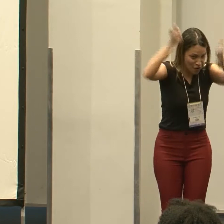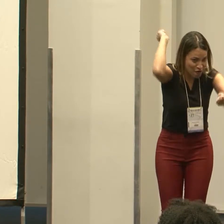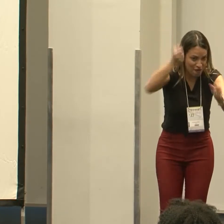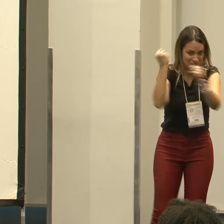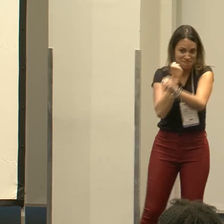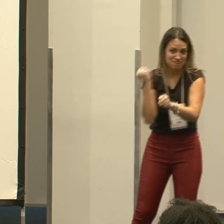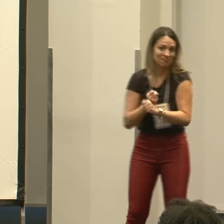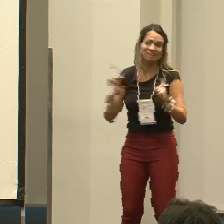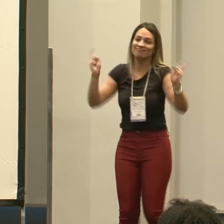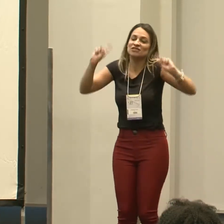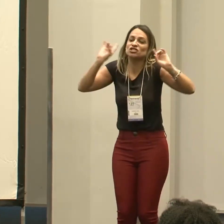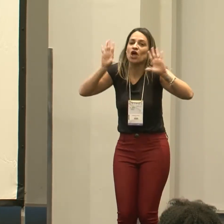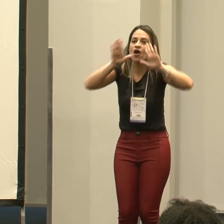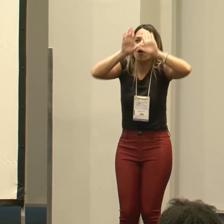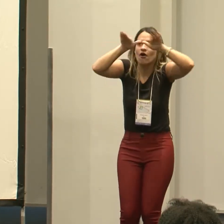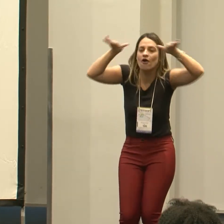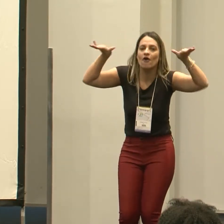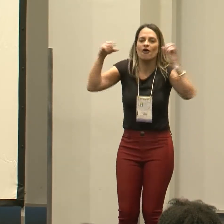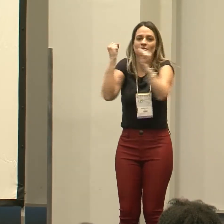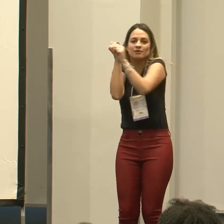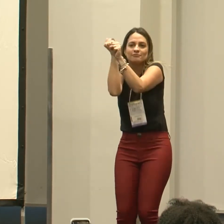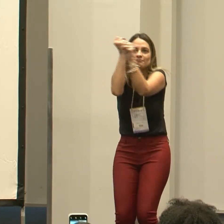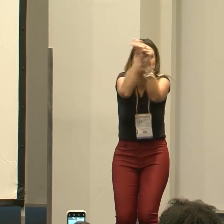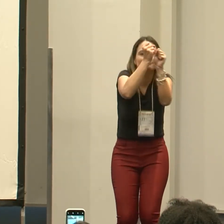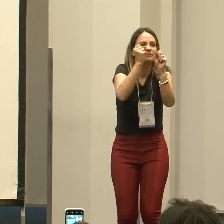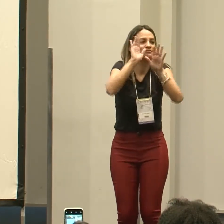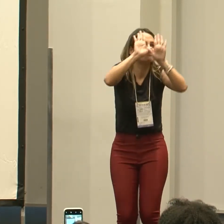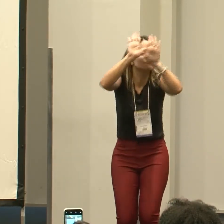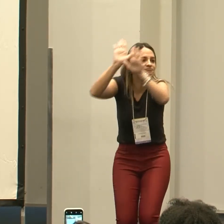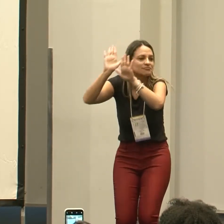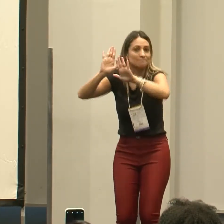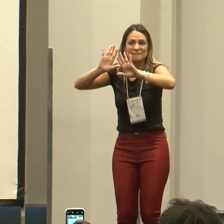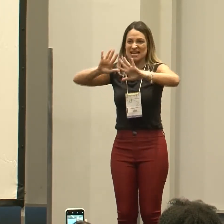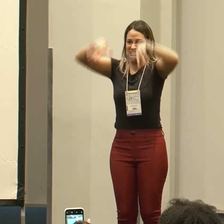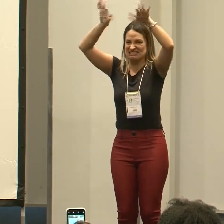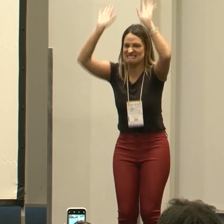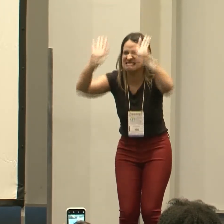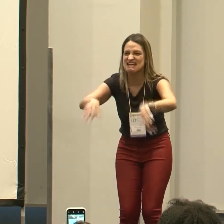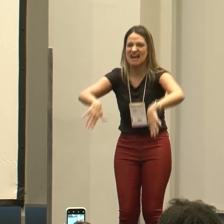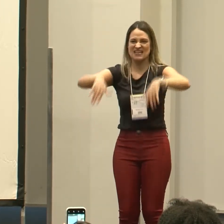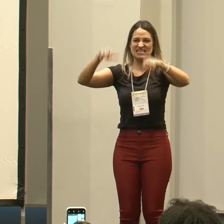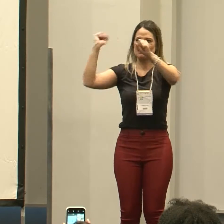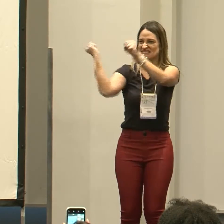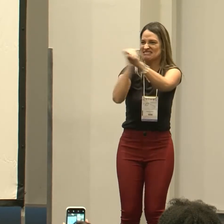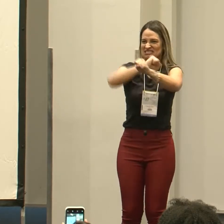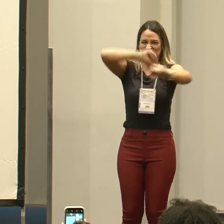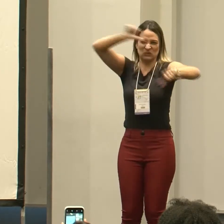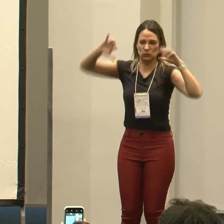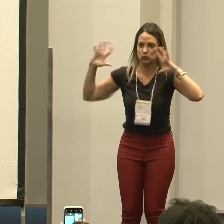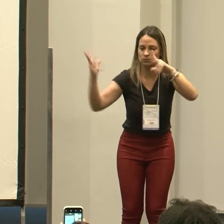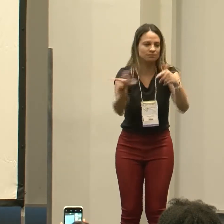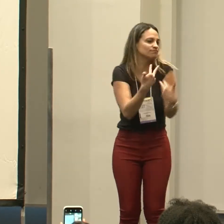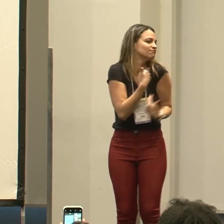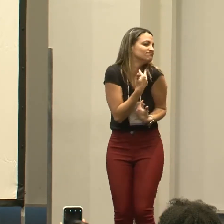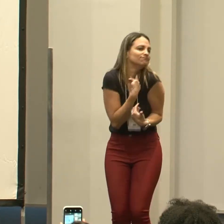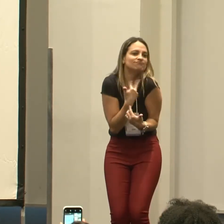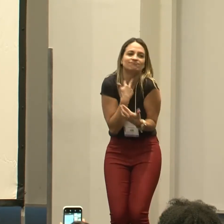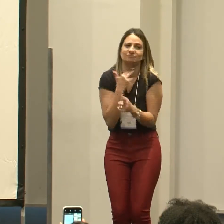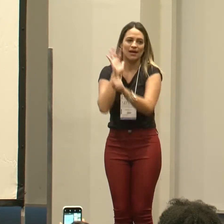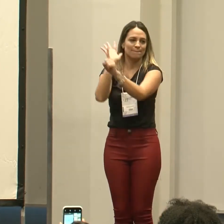mas não foi nada destruído, né? Foi construído, mas não foi desfeito. Isso não pode